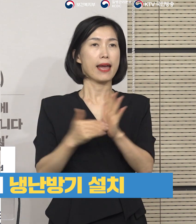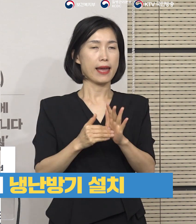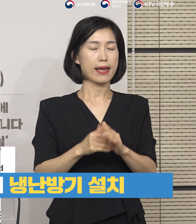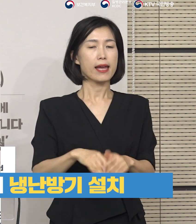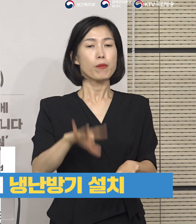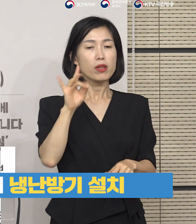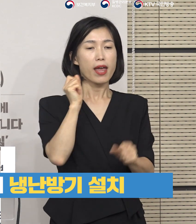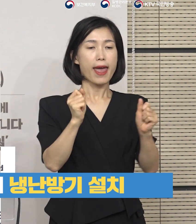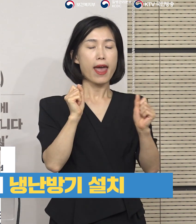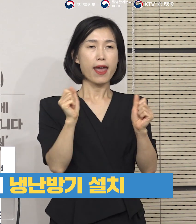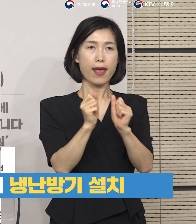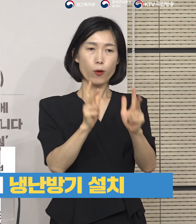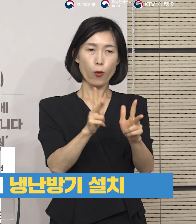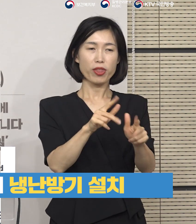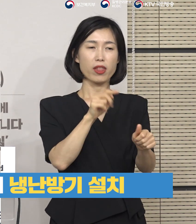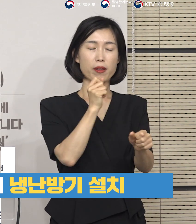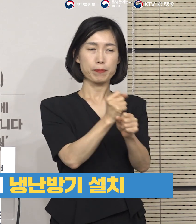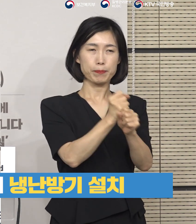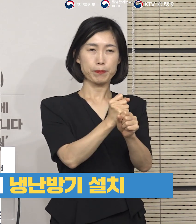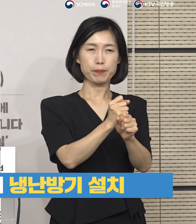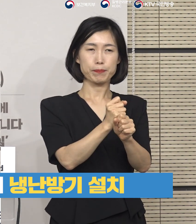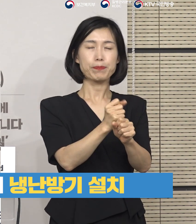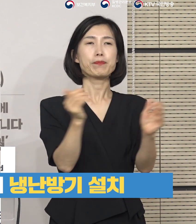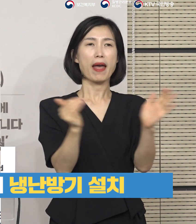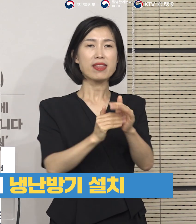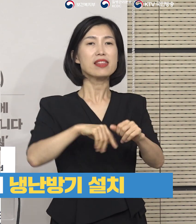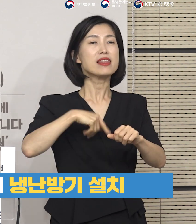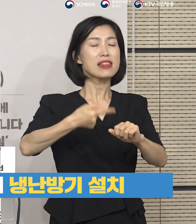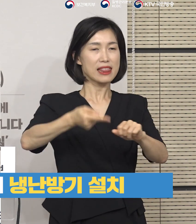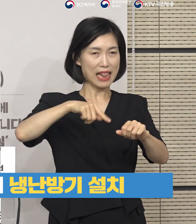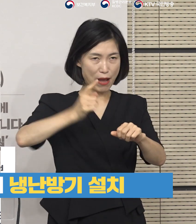했습니다. 그리고 이 부분은 우선 설치하고 나면 그